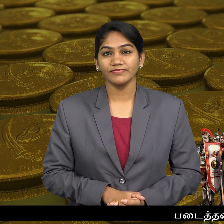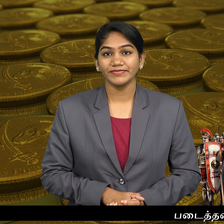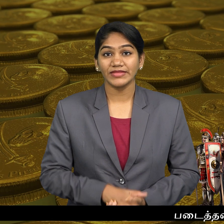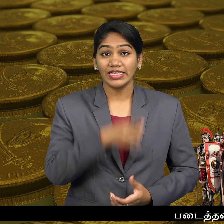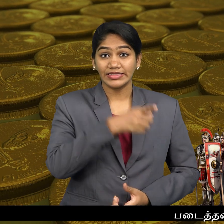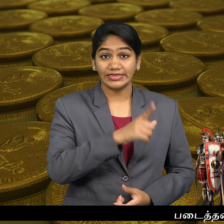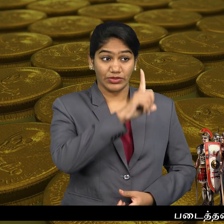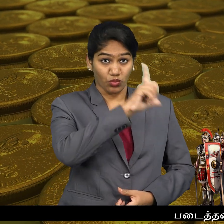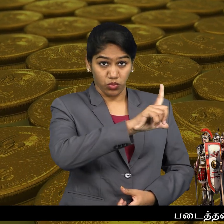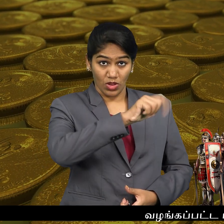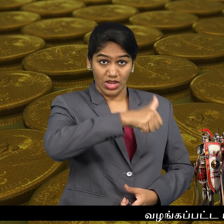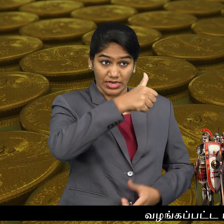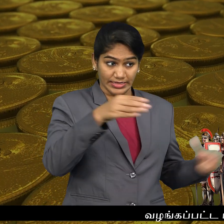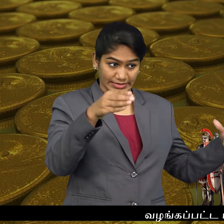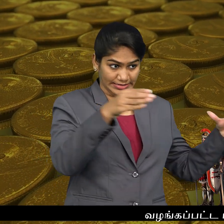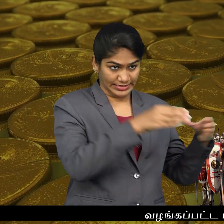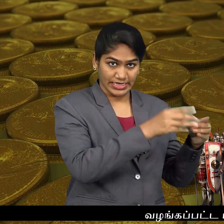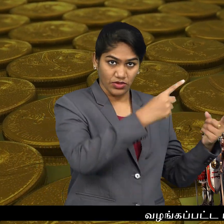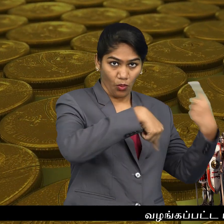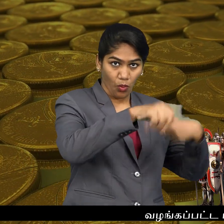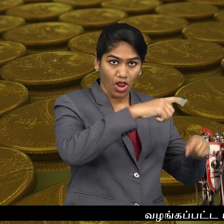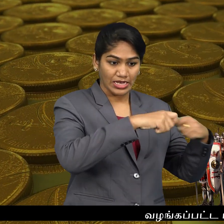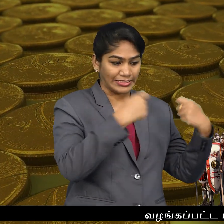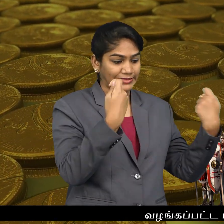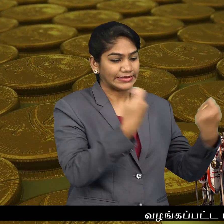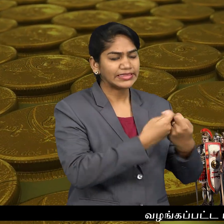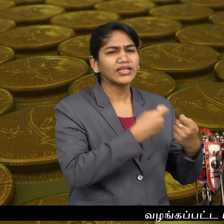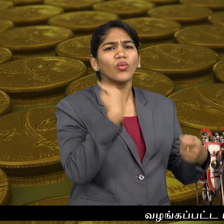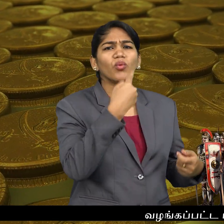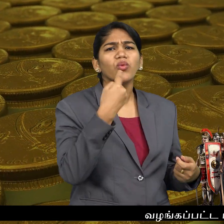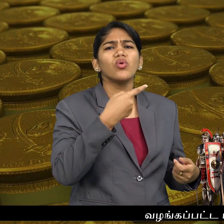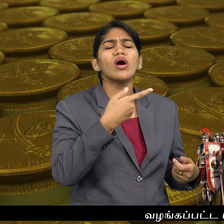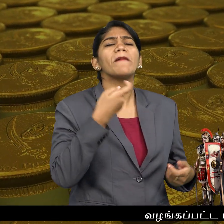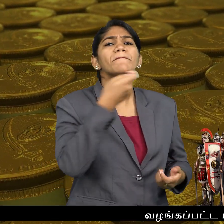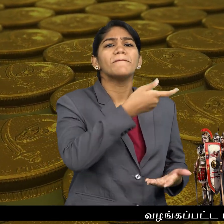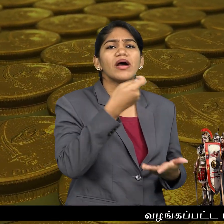படை தலைவர்களால் வழங்கப்பட்ட படைகளை தவிர